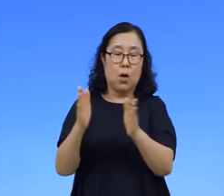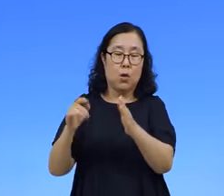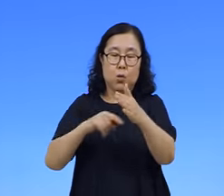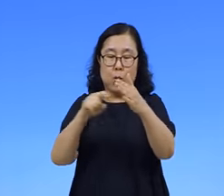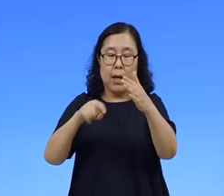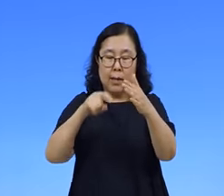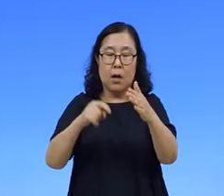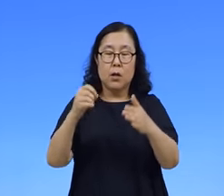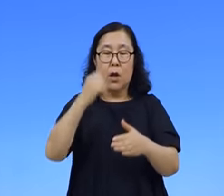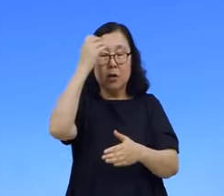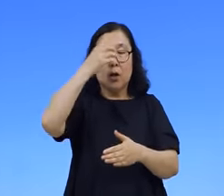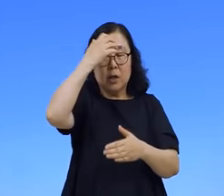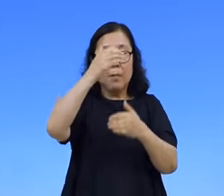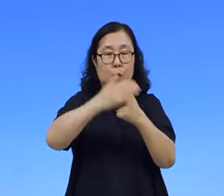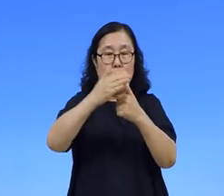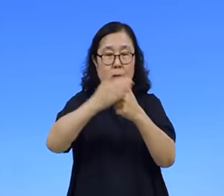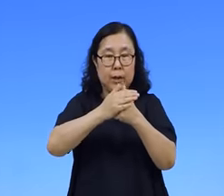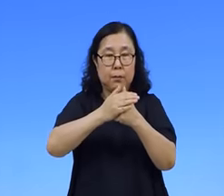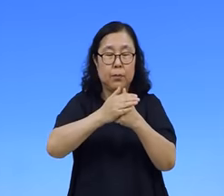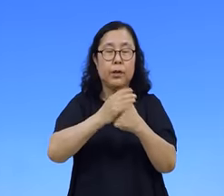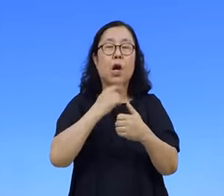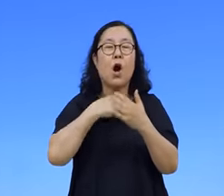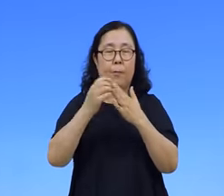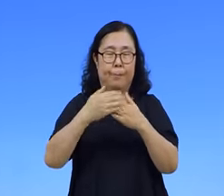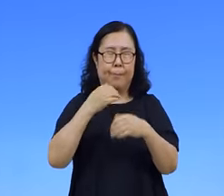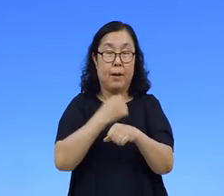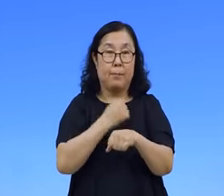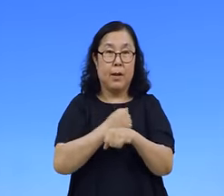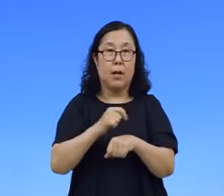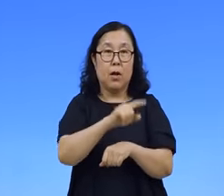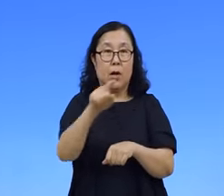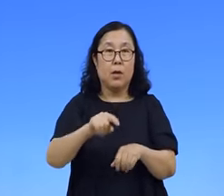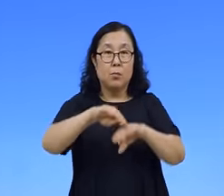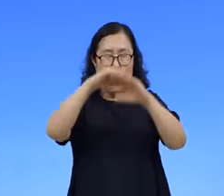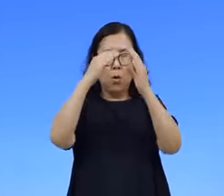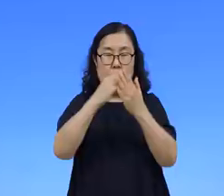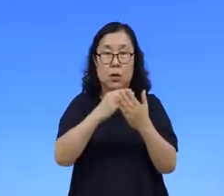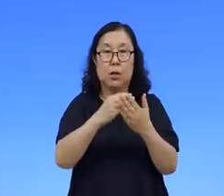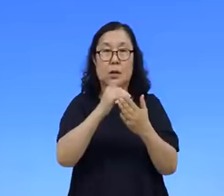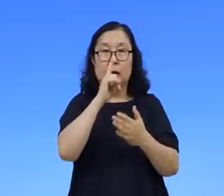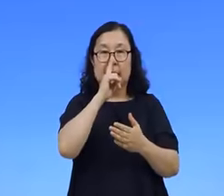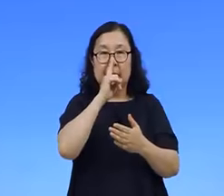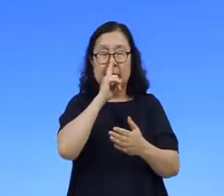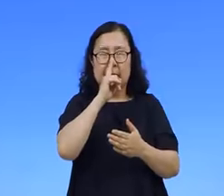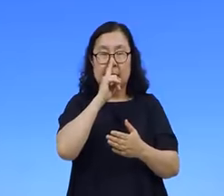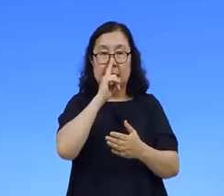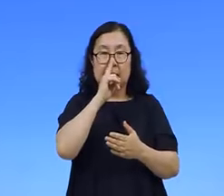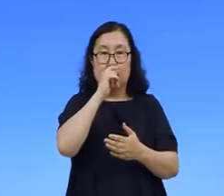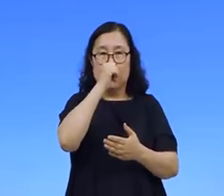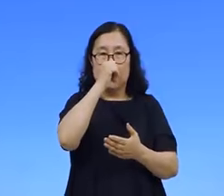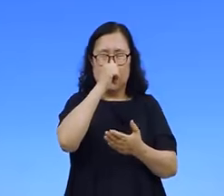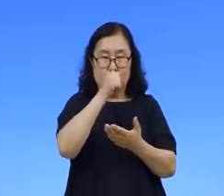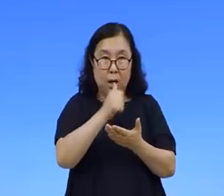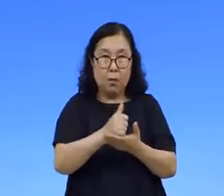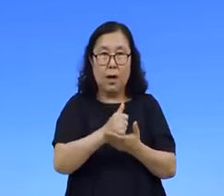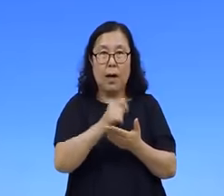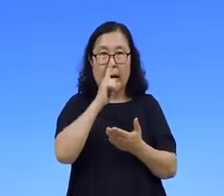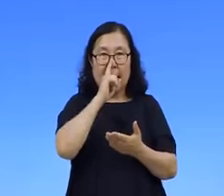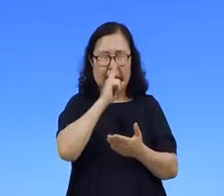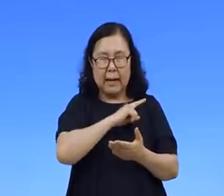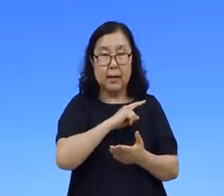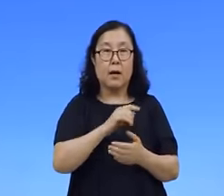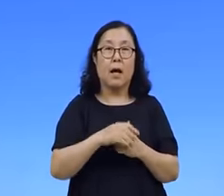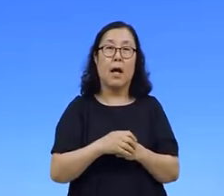도우심을 경험하기. 무슨 말인가 하면요, 자, 4장 31절입니다. 너희는 모든 악독과 노함과 분냄과 떠드는